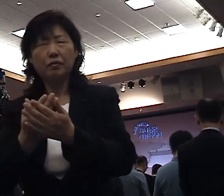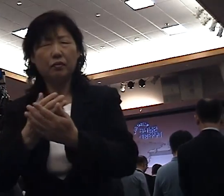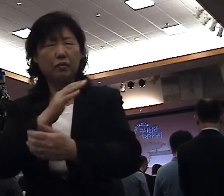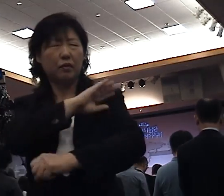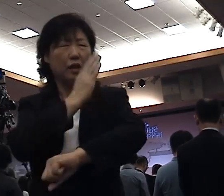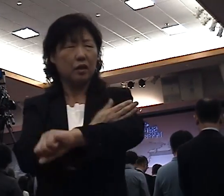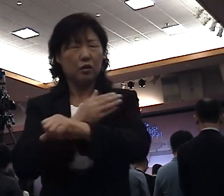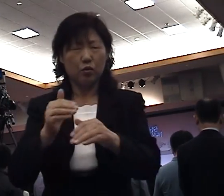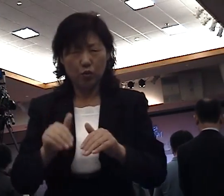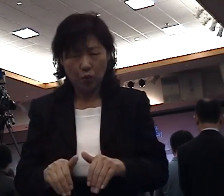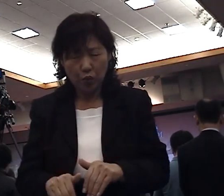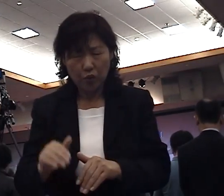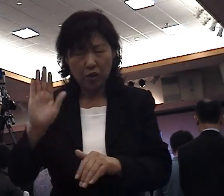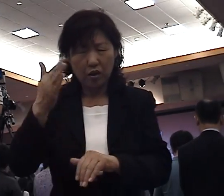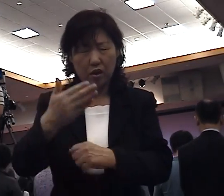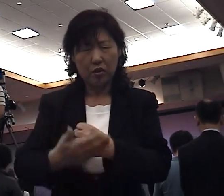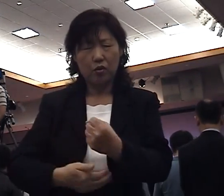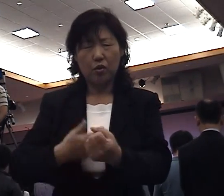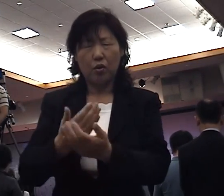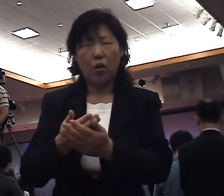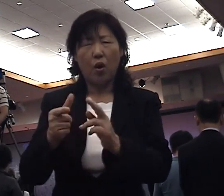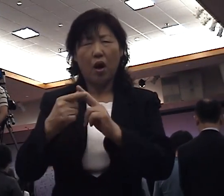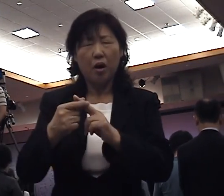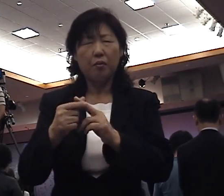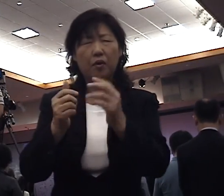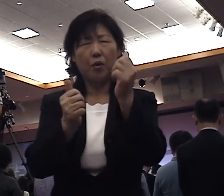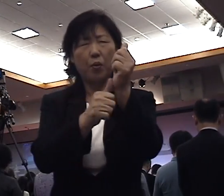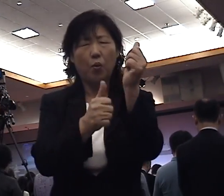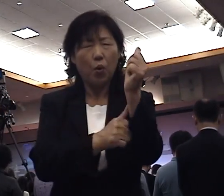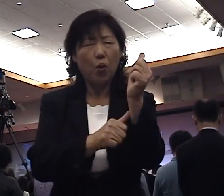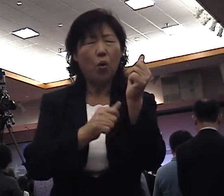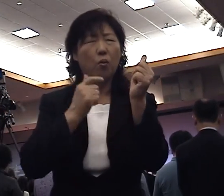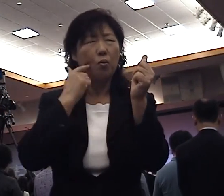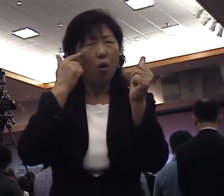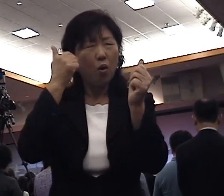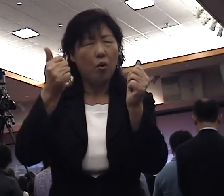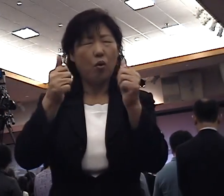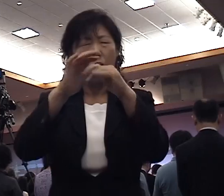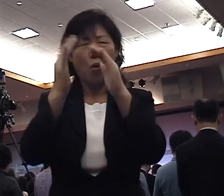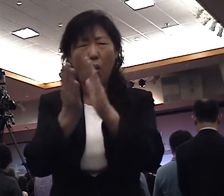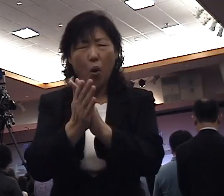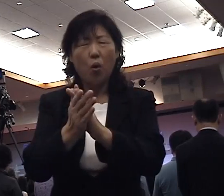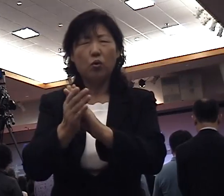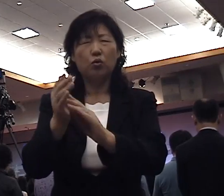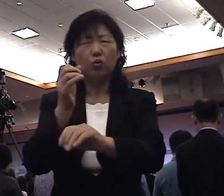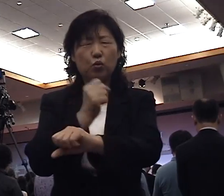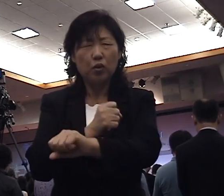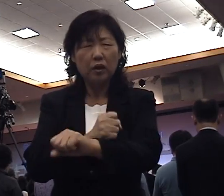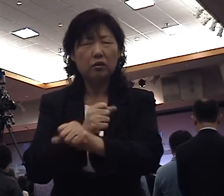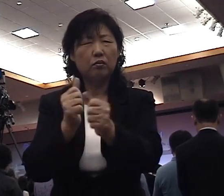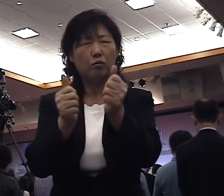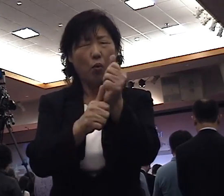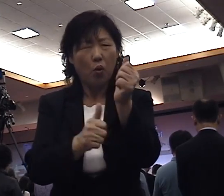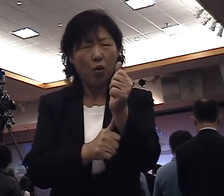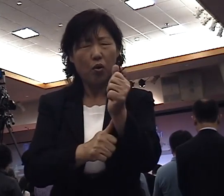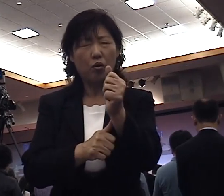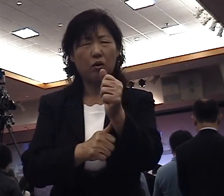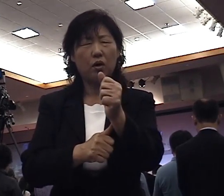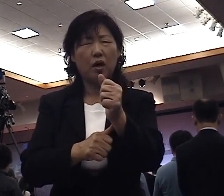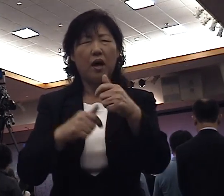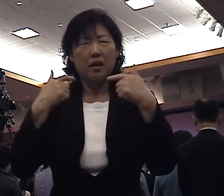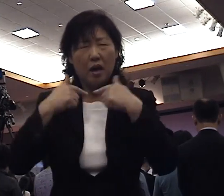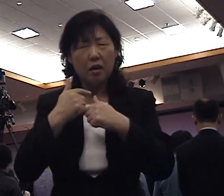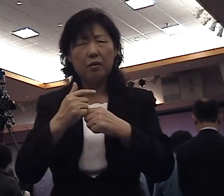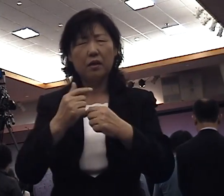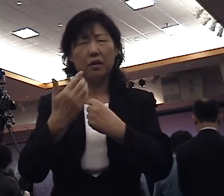되게 하옵소서. 아멘. 함께 사역하시는 부교육자님 그리고 모든 교직원들의 수고를 축복하여 주시고 날로 은혜가